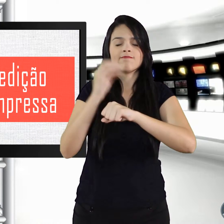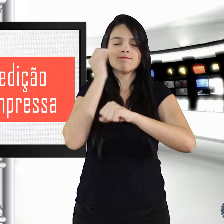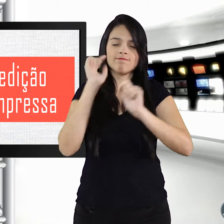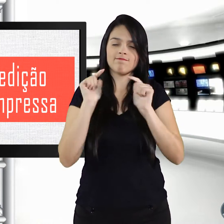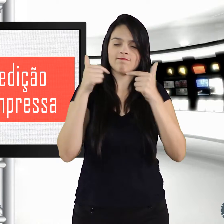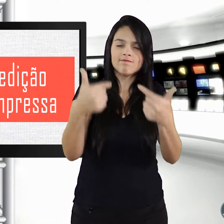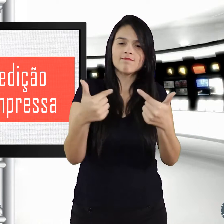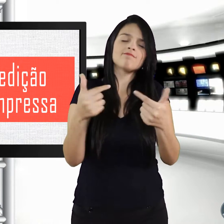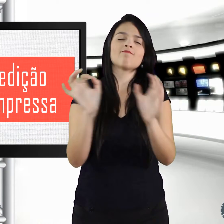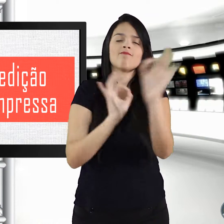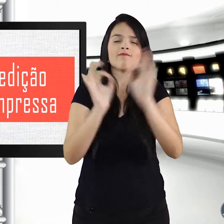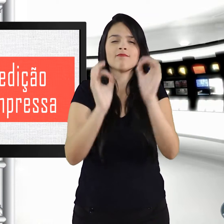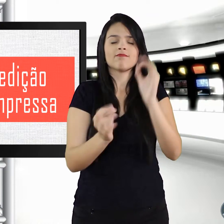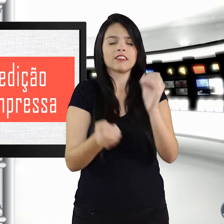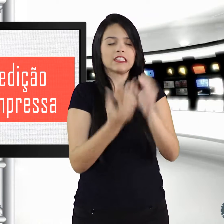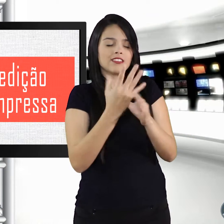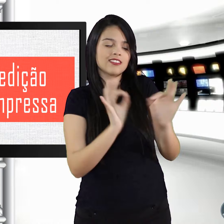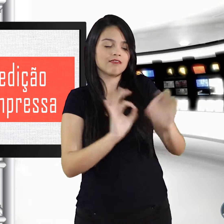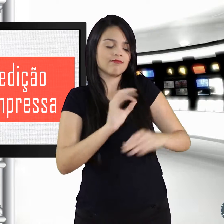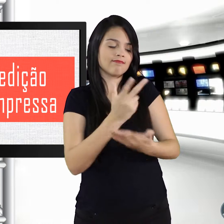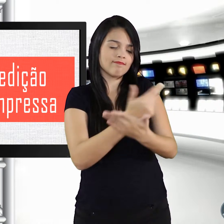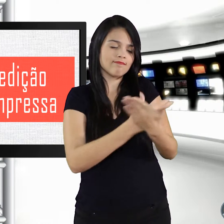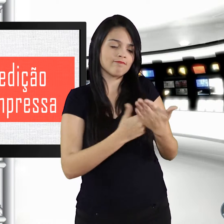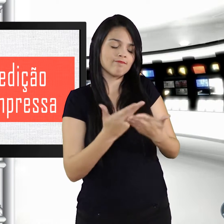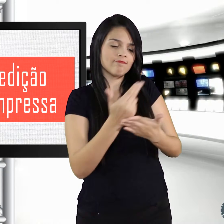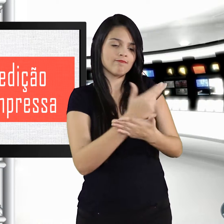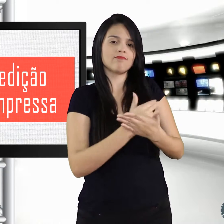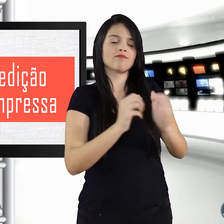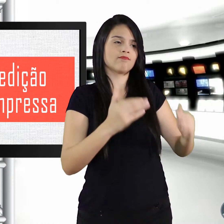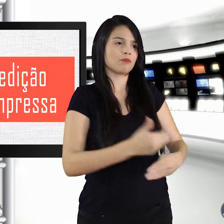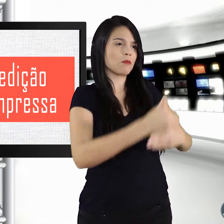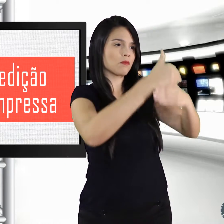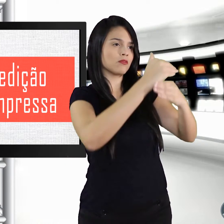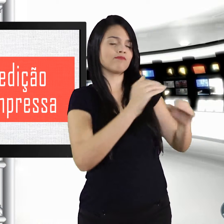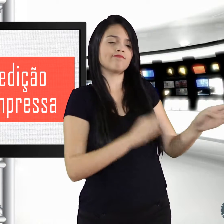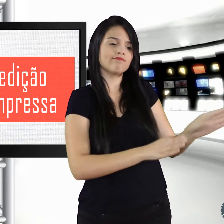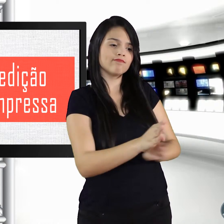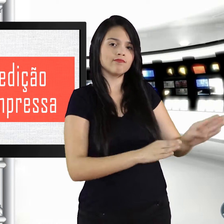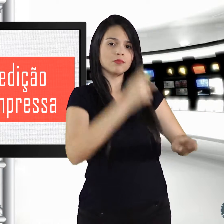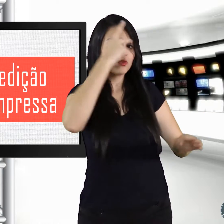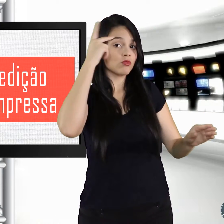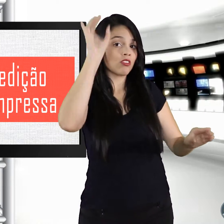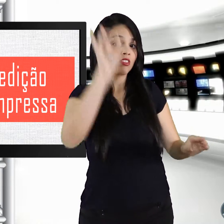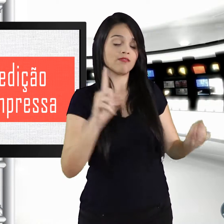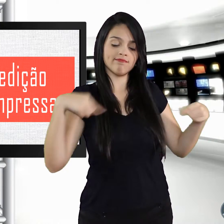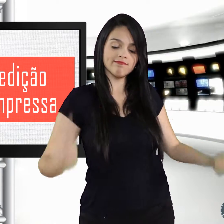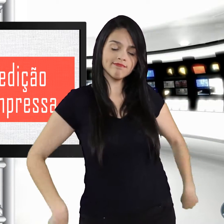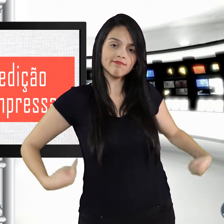no sentido de criar ambientes acessíveis para pessoas com deficiência e mobilidade reduzida. O objetivo